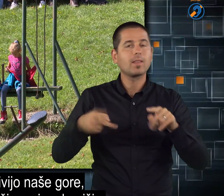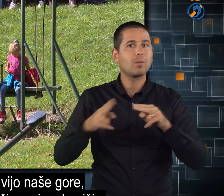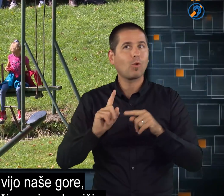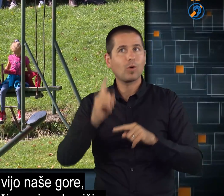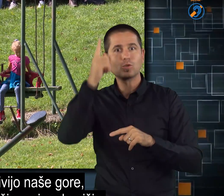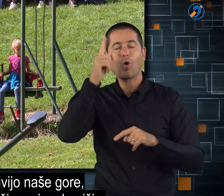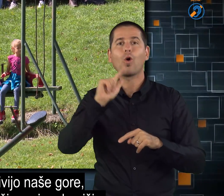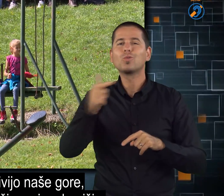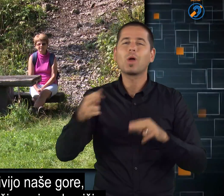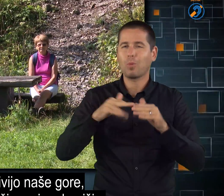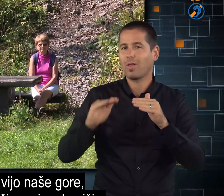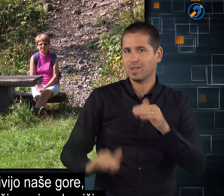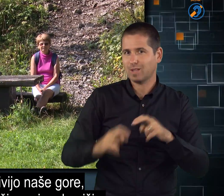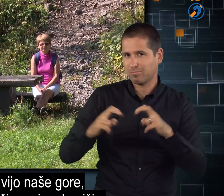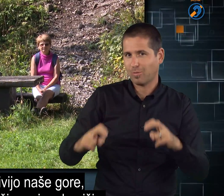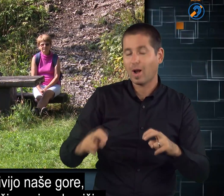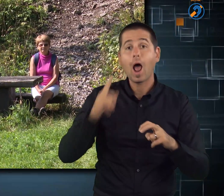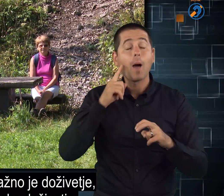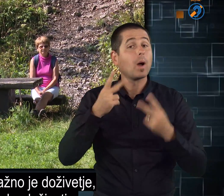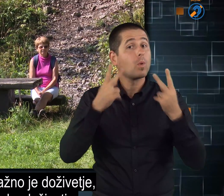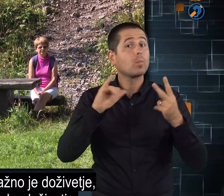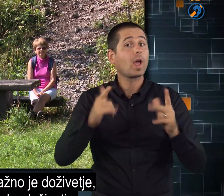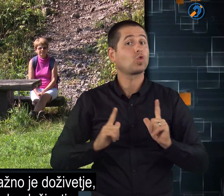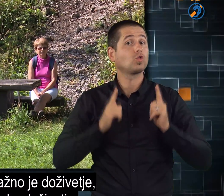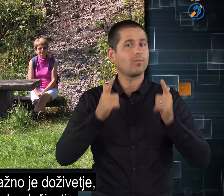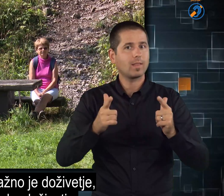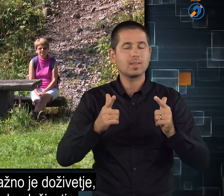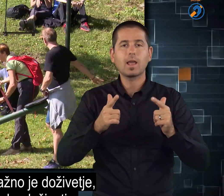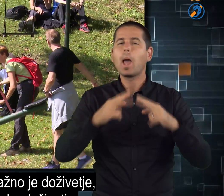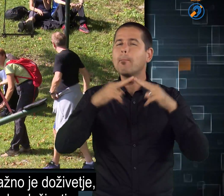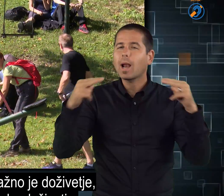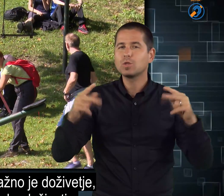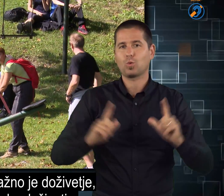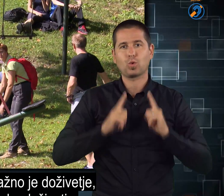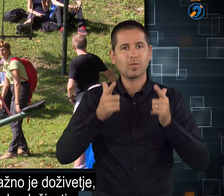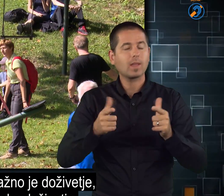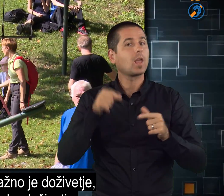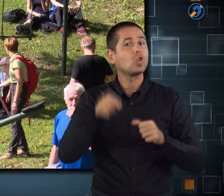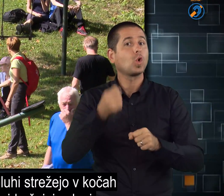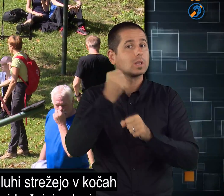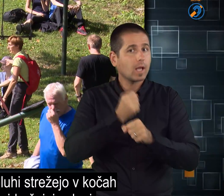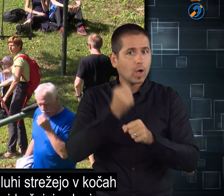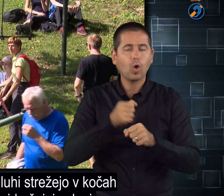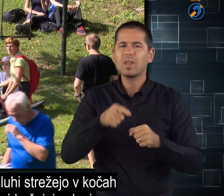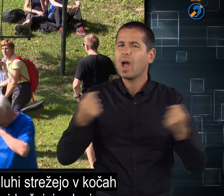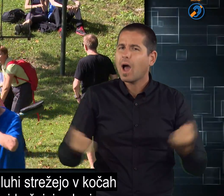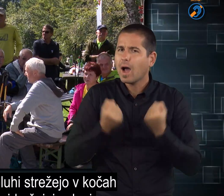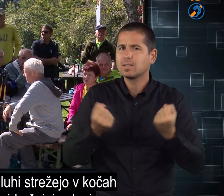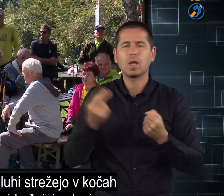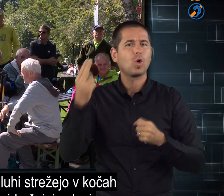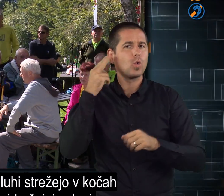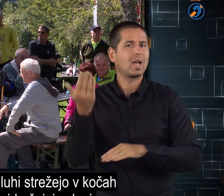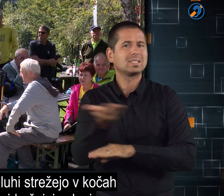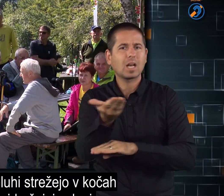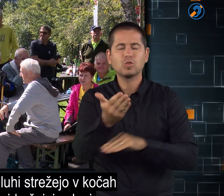Eni malo višje, eni malo nižje, ampak važno je doživetje, planinsko doživetje in to delo, te